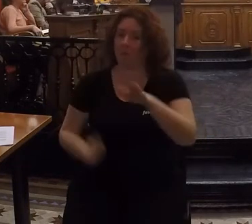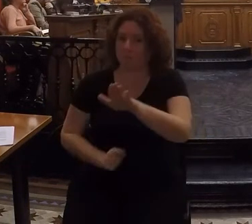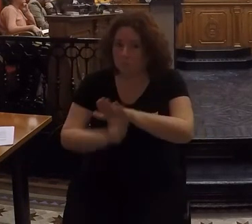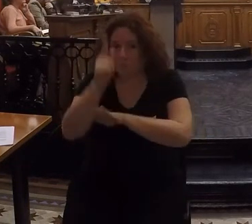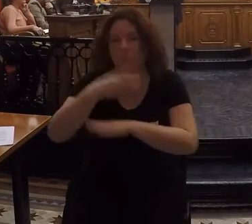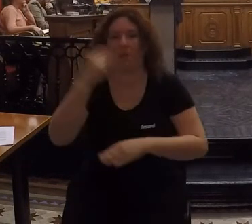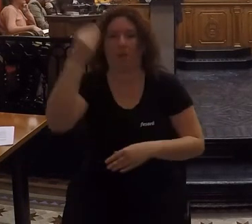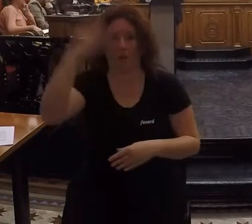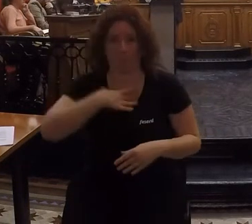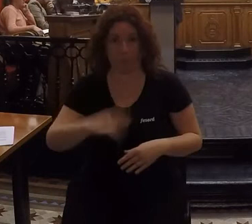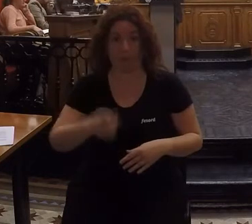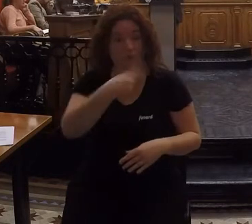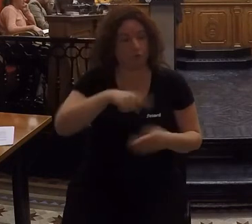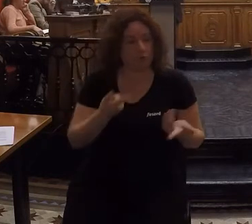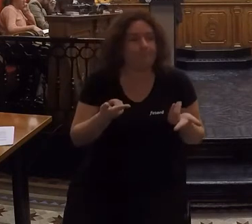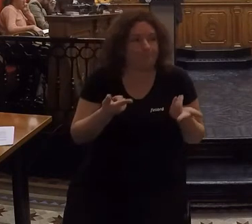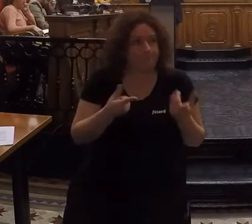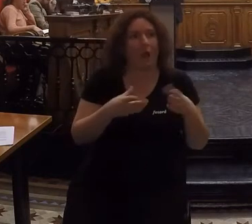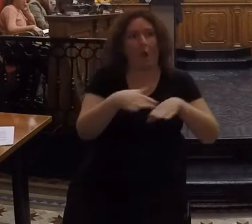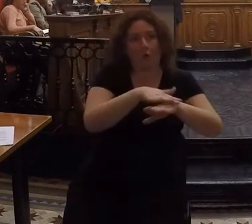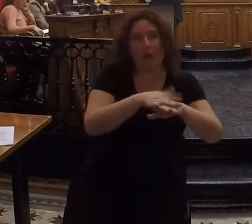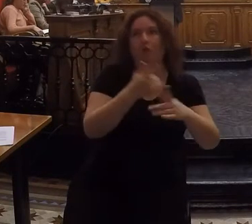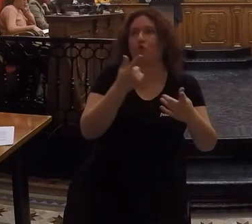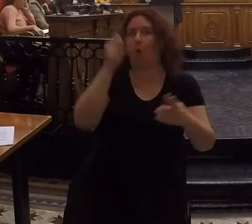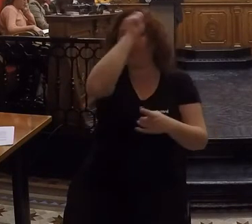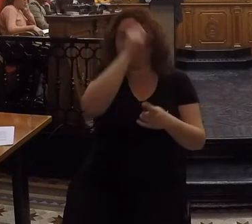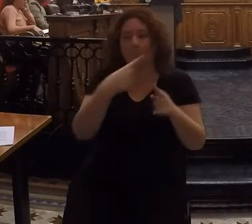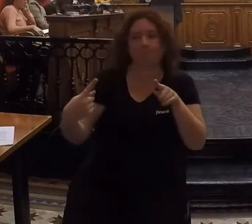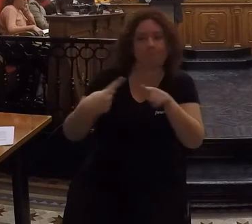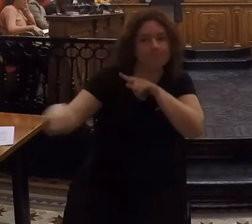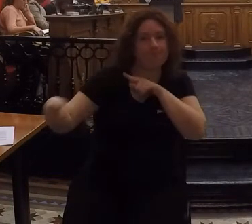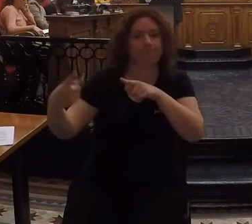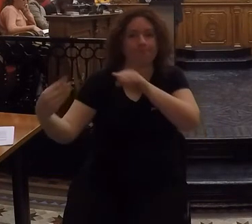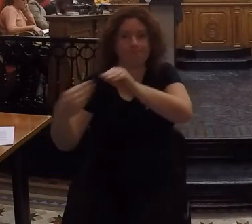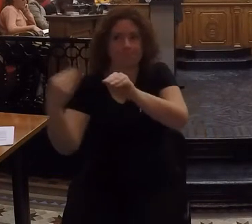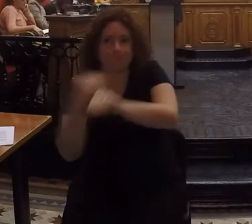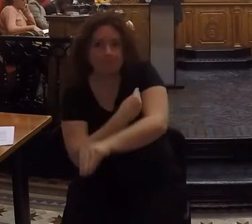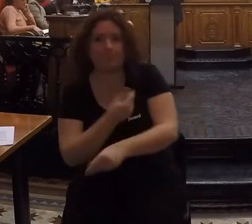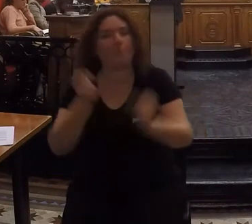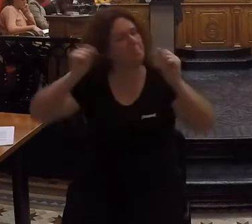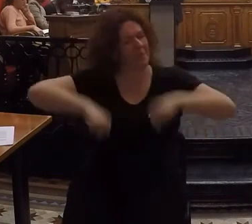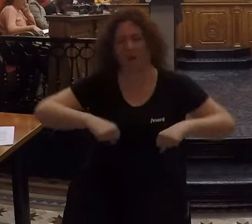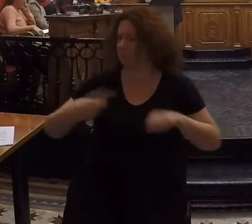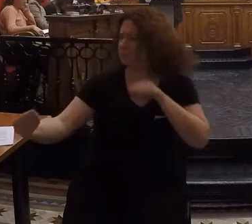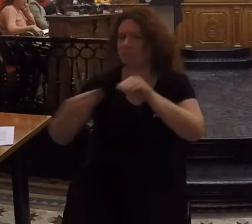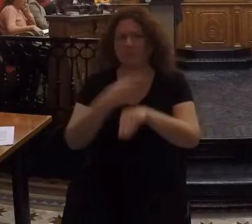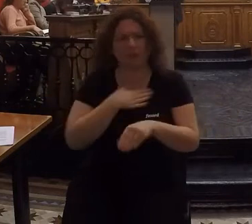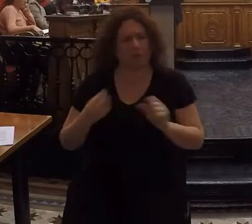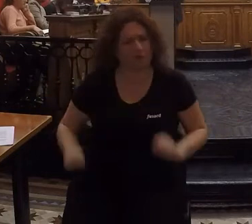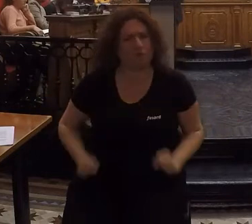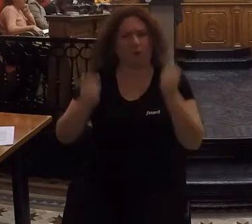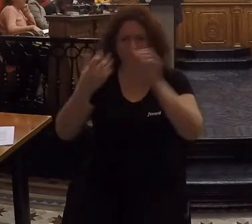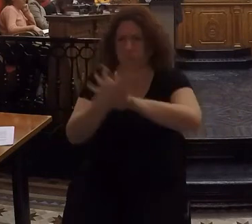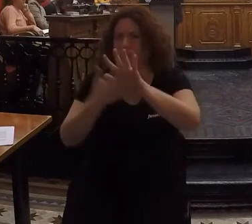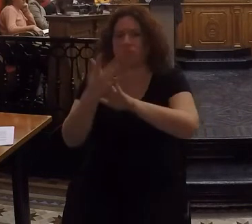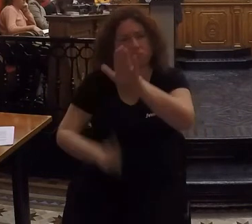esforzarnos en llegar a acuerdos. Tenemos muy claro que somos concejales de todos y cada uno de los ilicitanos y es por ello